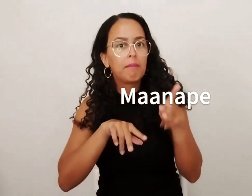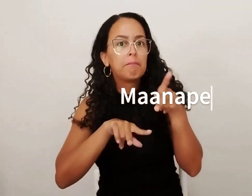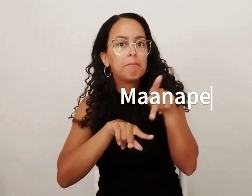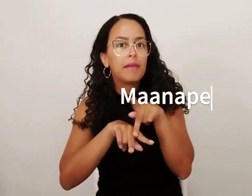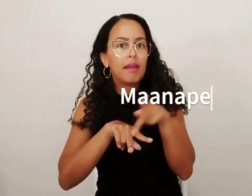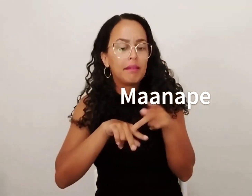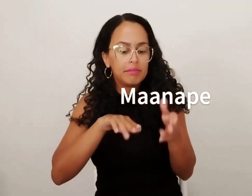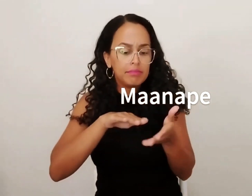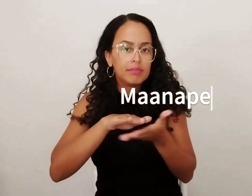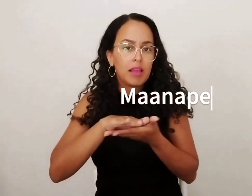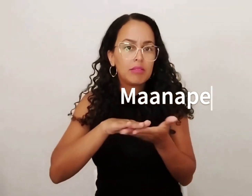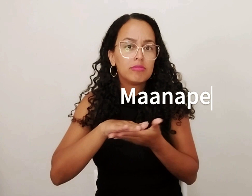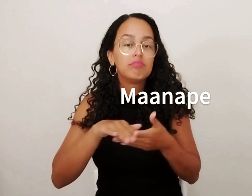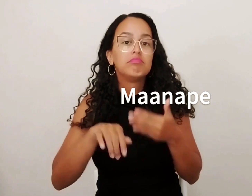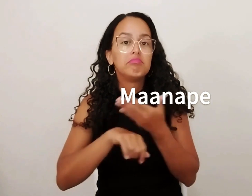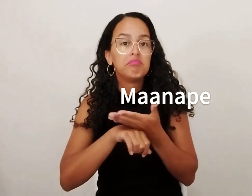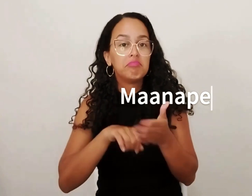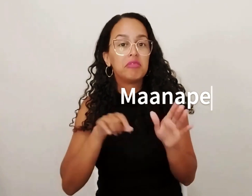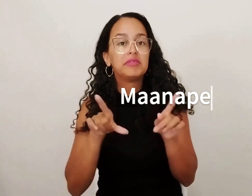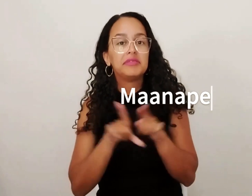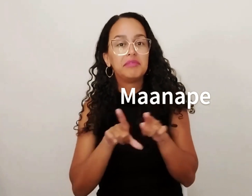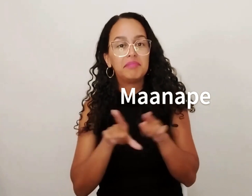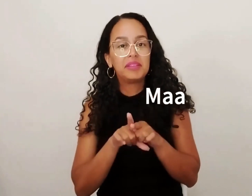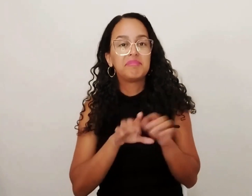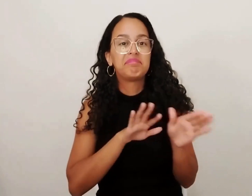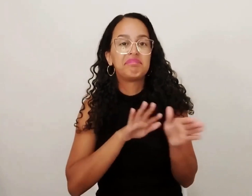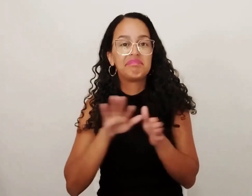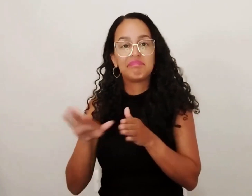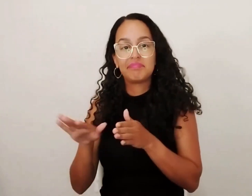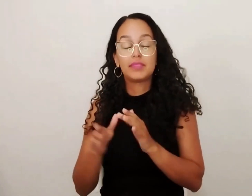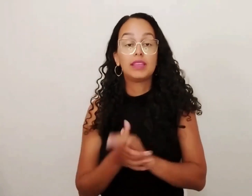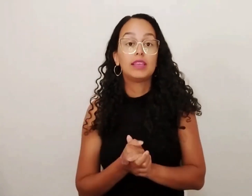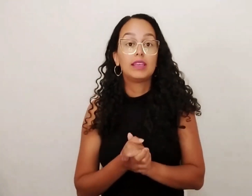Venceslau, Pietro, Pietra.